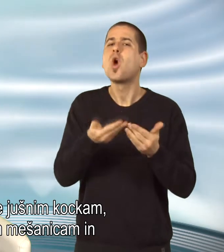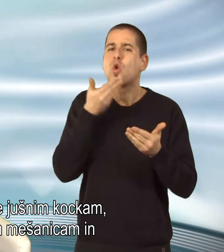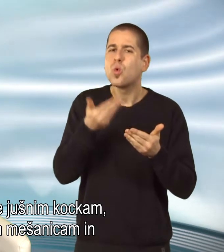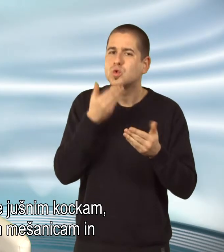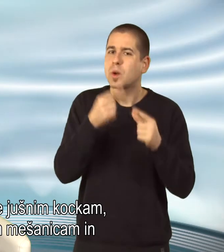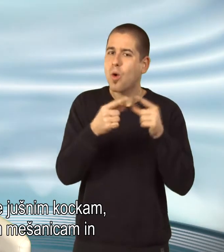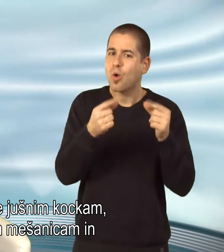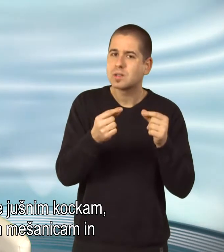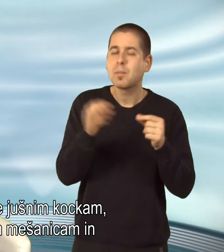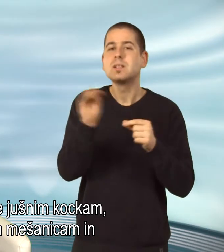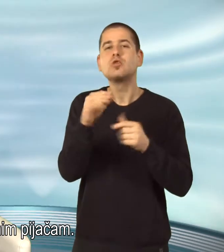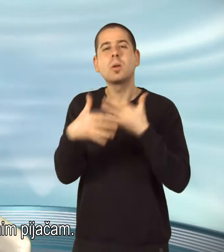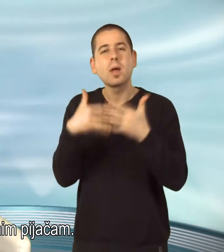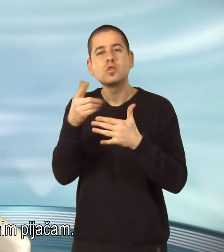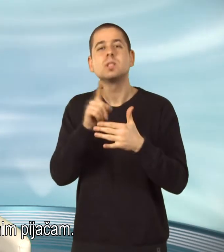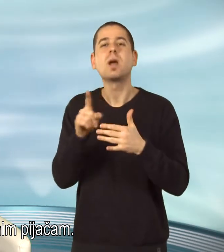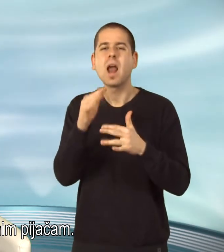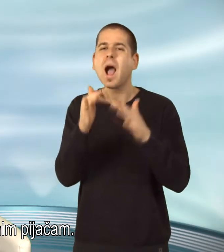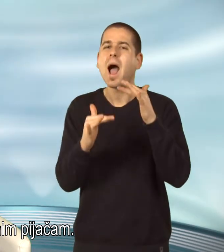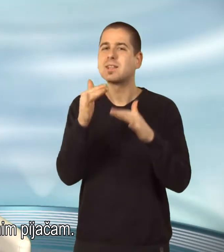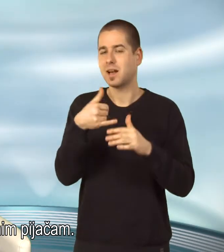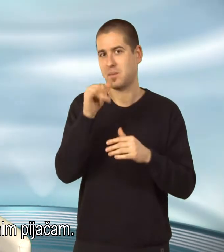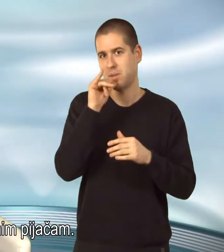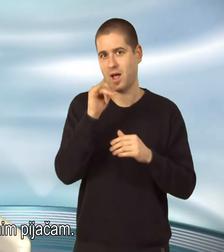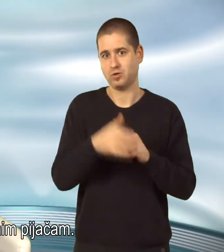začimbnim mešanicam in gaziranim pijačam.